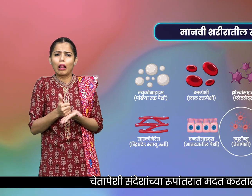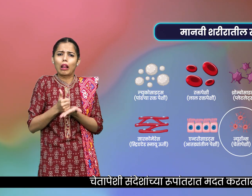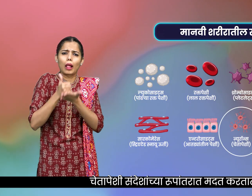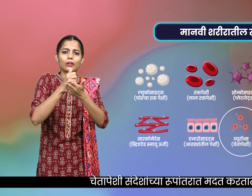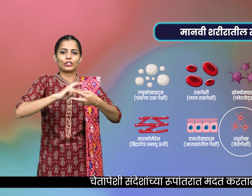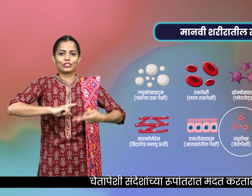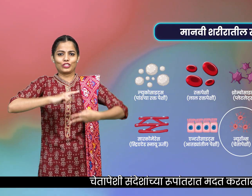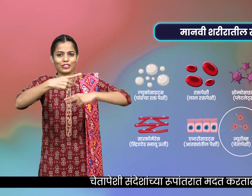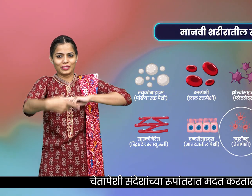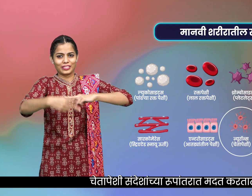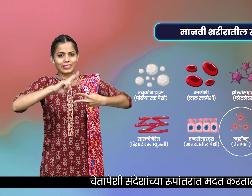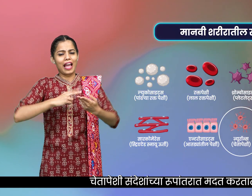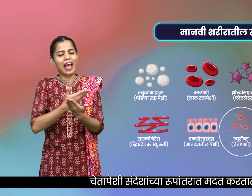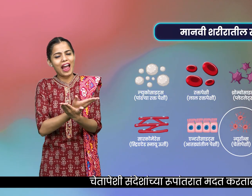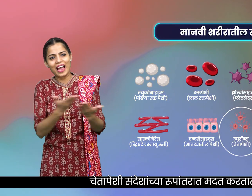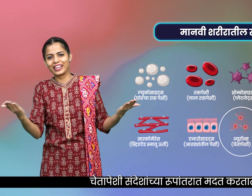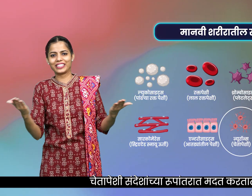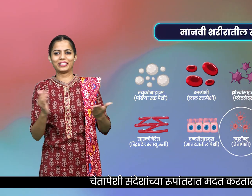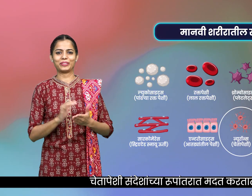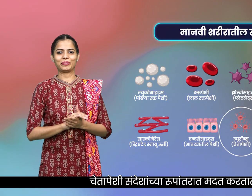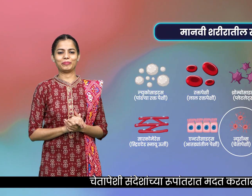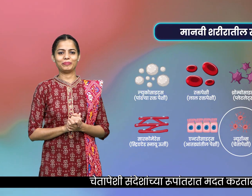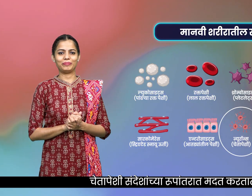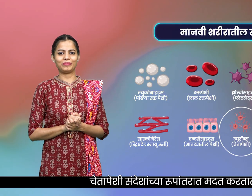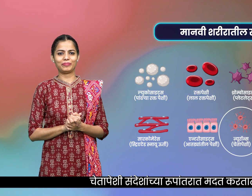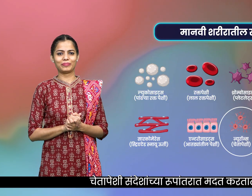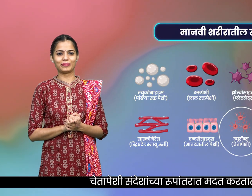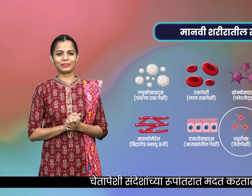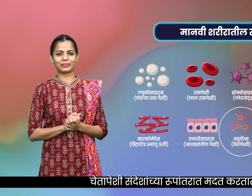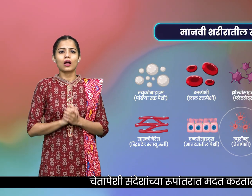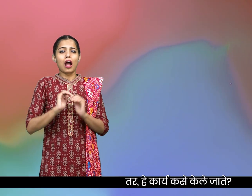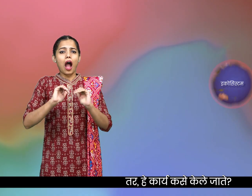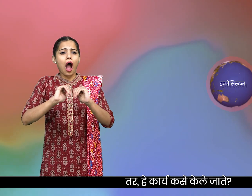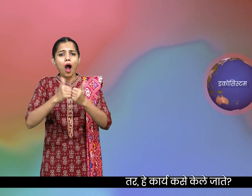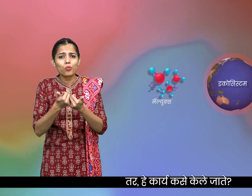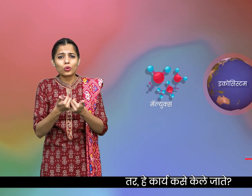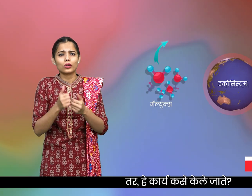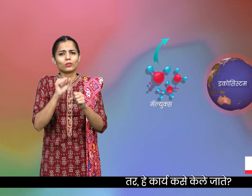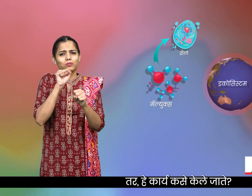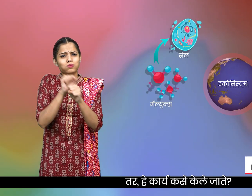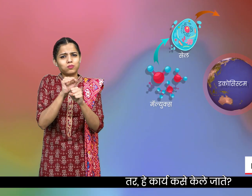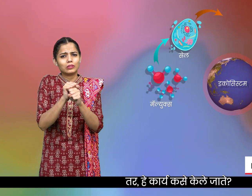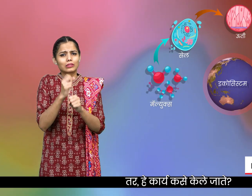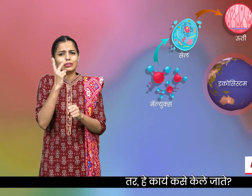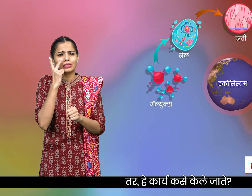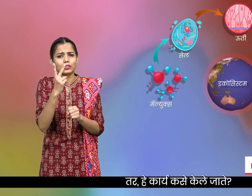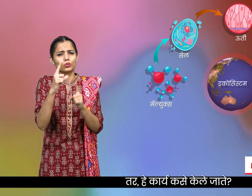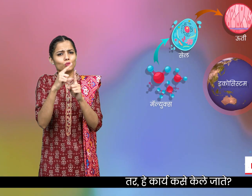चेतापेशी संदेशनाच्या रूपांतरात मदत करते इत्यादी. तर हे कार्य कसे केले जाते?